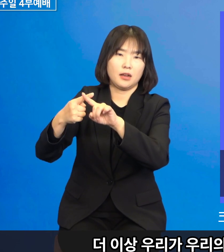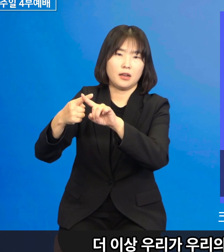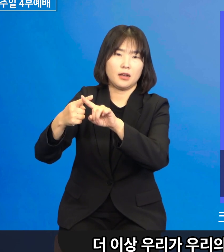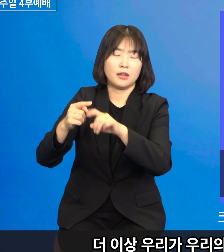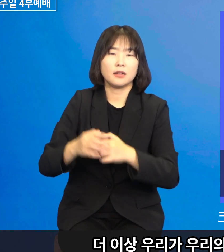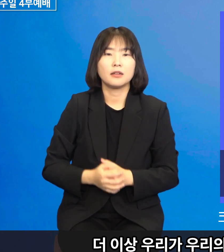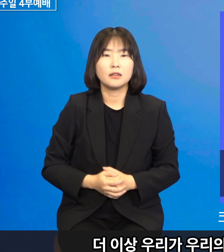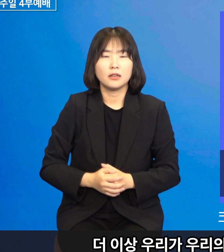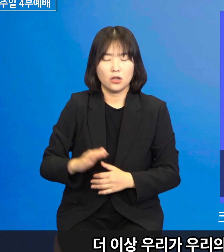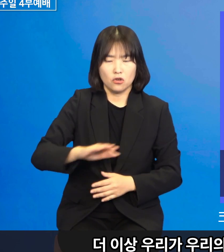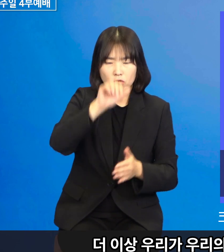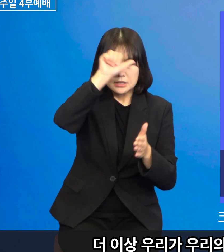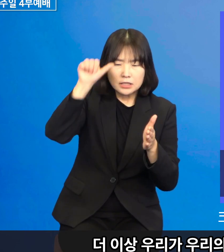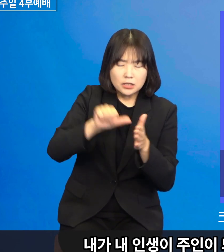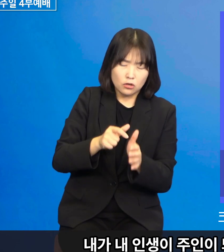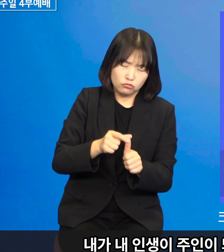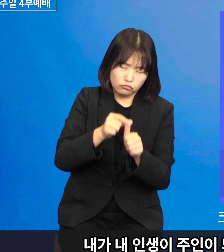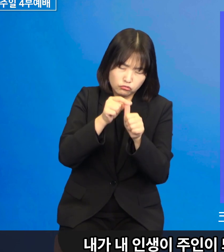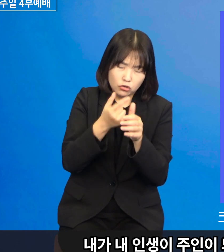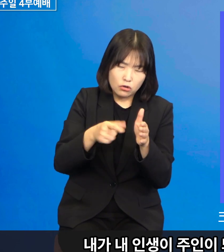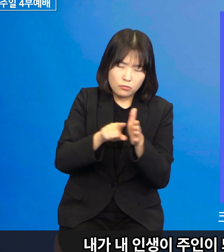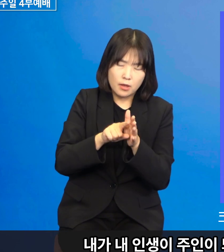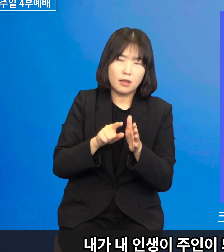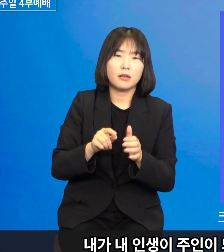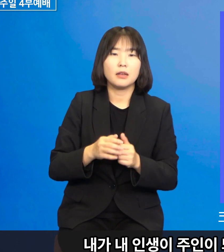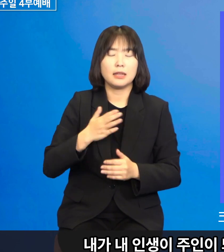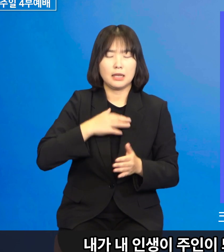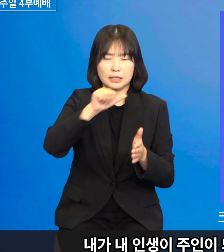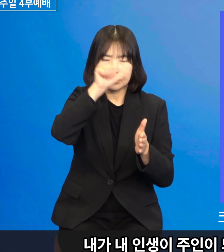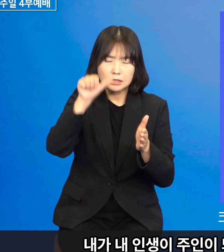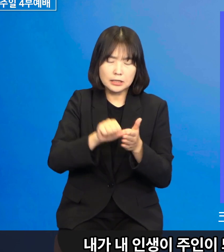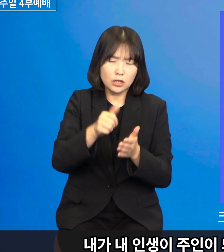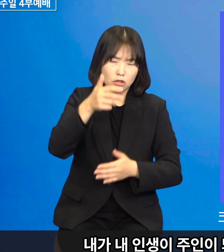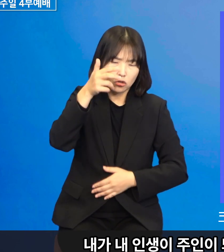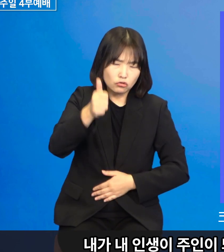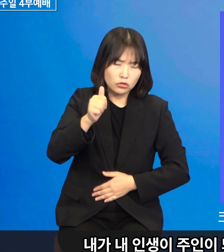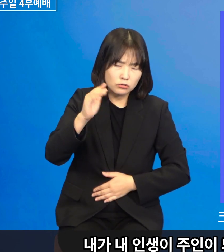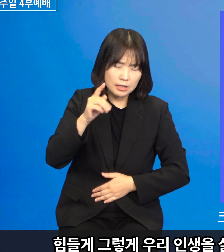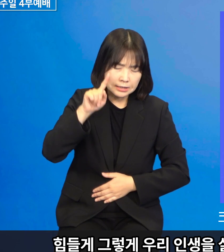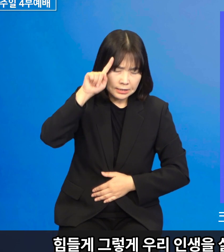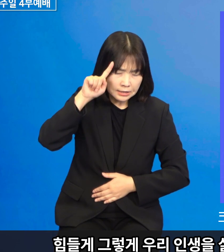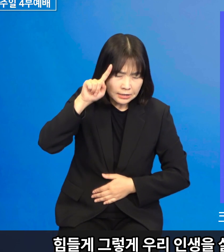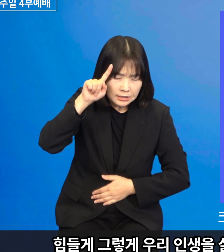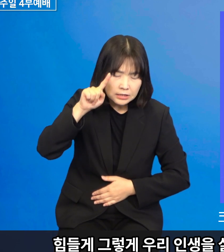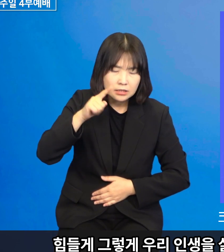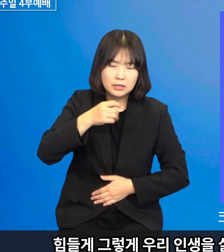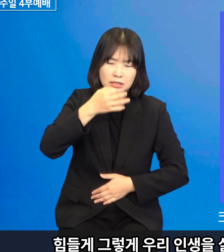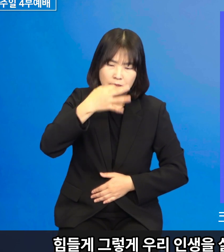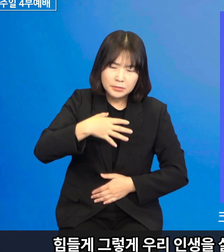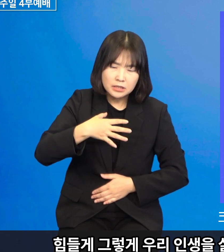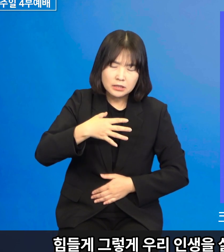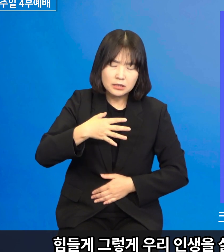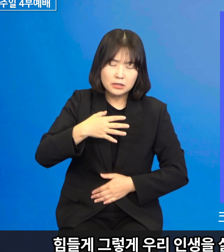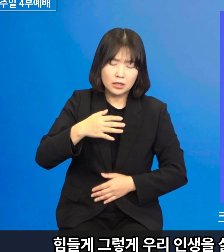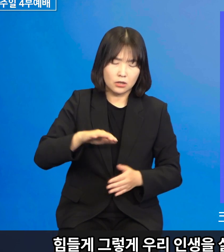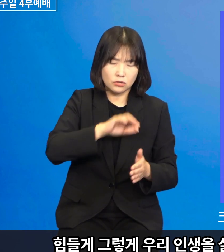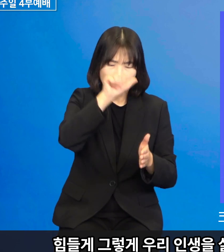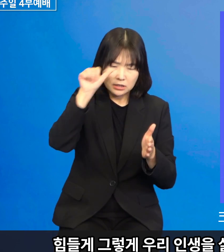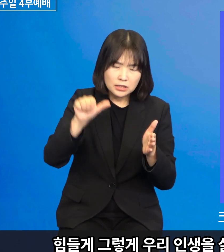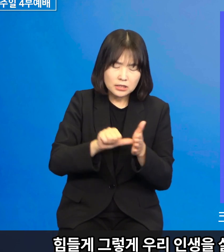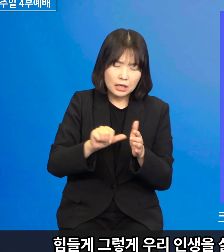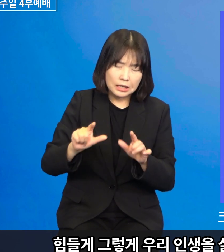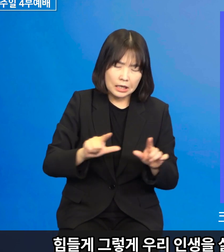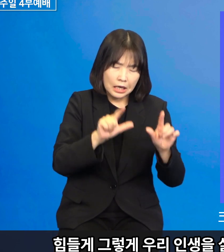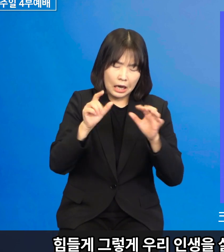우리가 우리의 인생을 구원하기 위해서 내가 내 인생의 주인이 되어서 스트레스 받으며 힘들게 그렇게 우리 인생을 살기